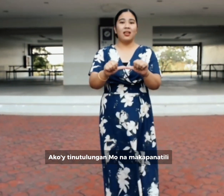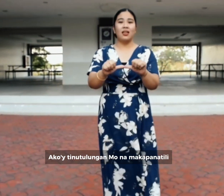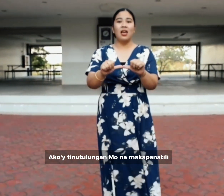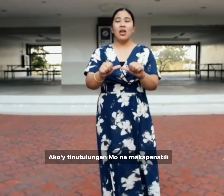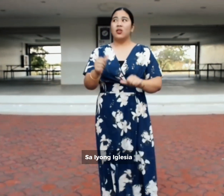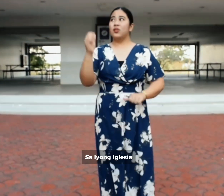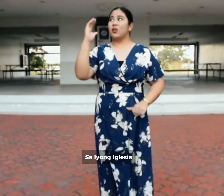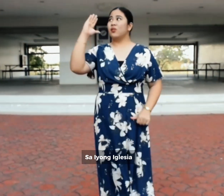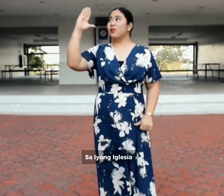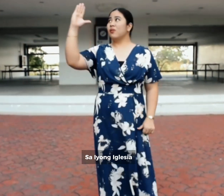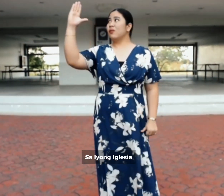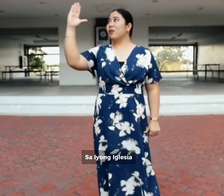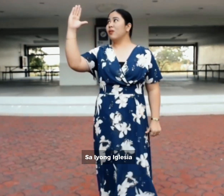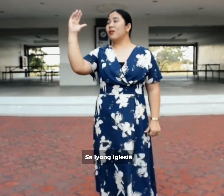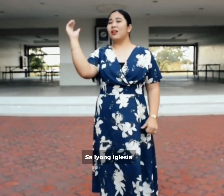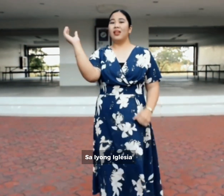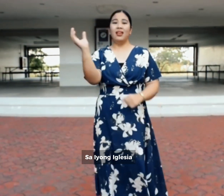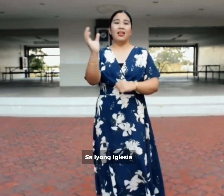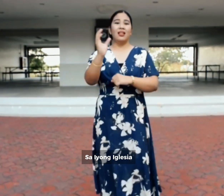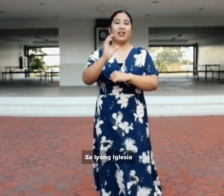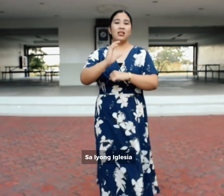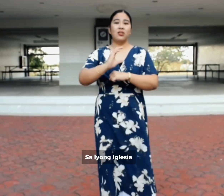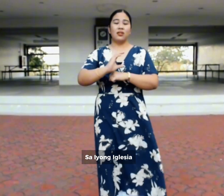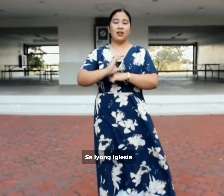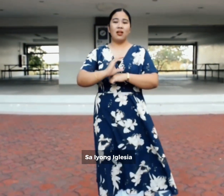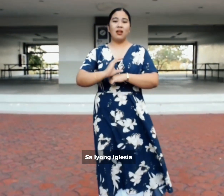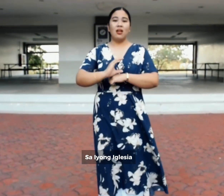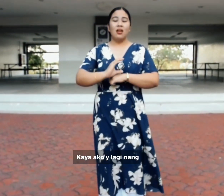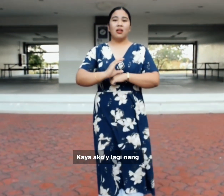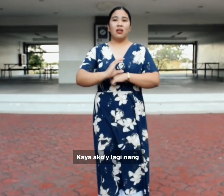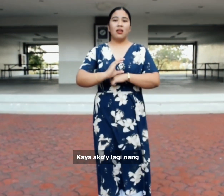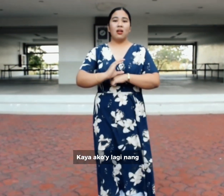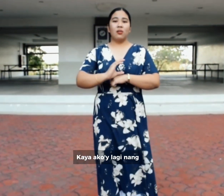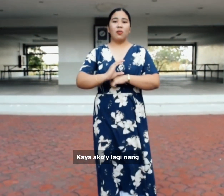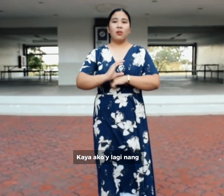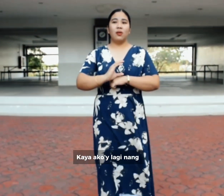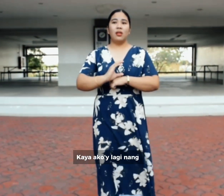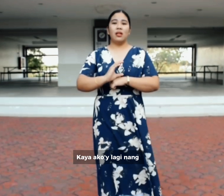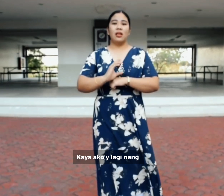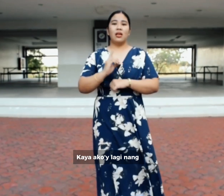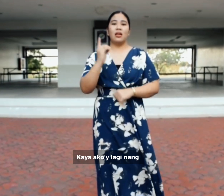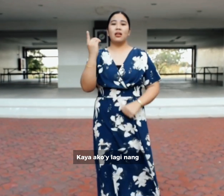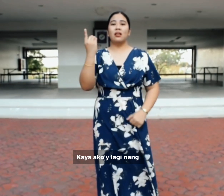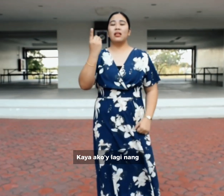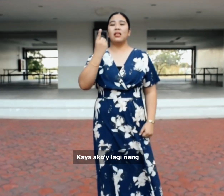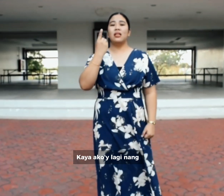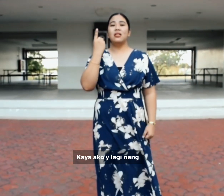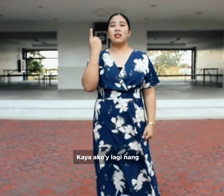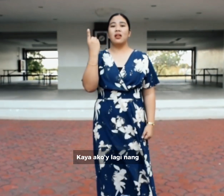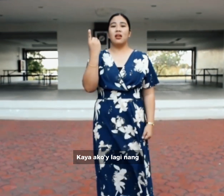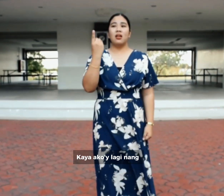sa iyong iglesia. Kaya ako'y lagi